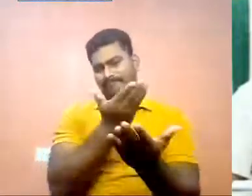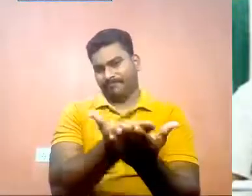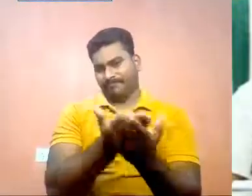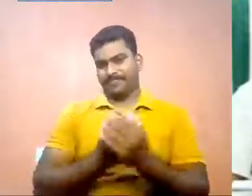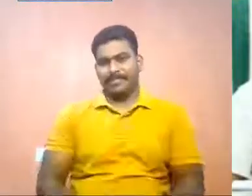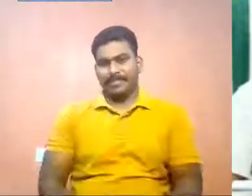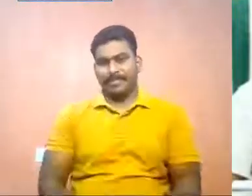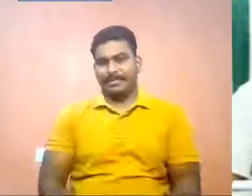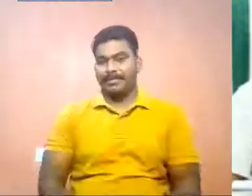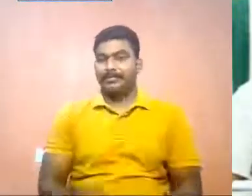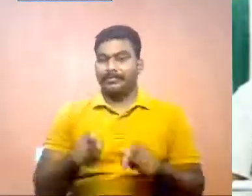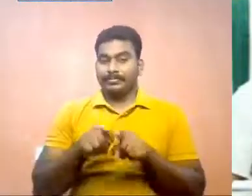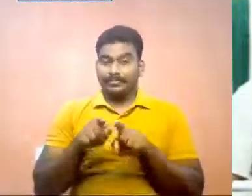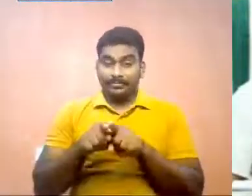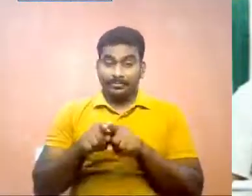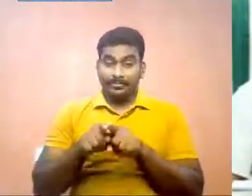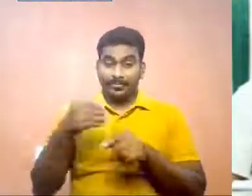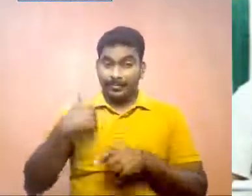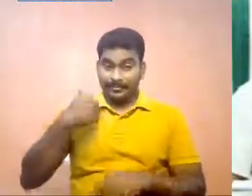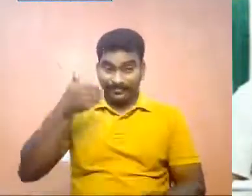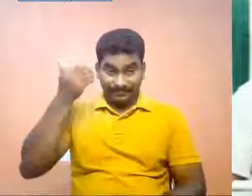നേരത്തെ തന്നെ